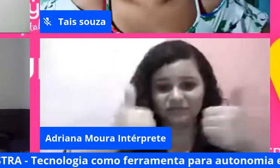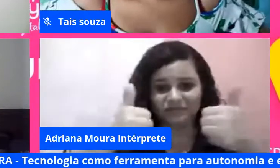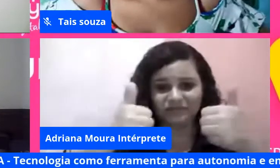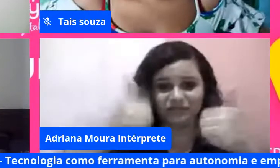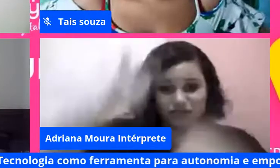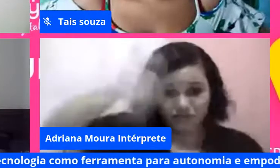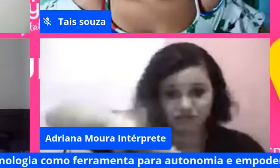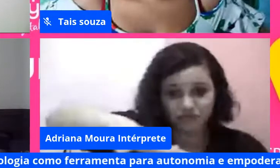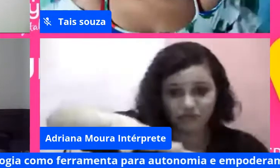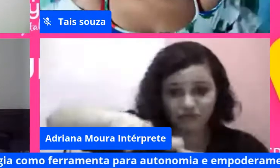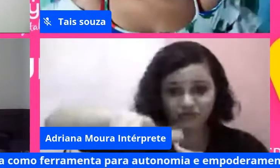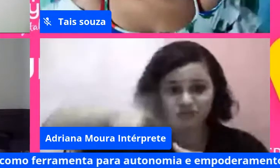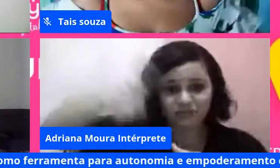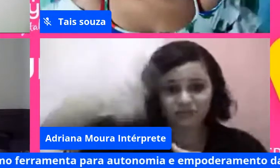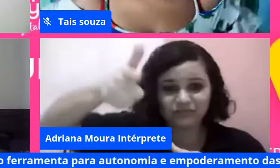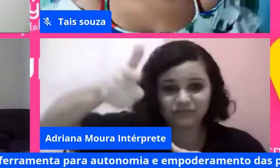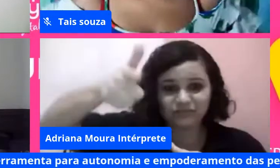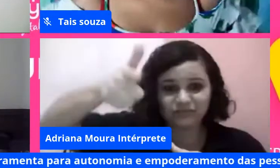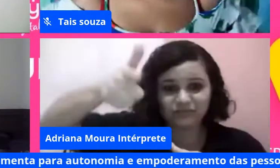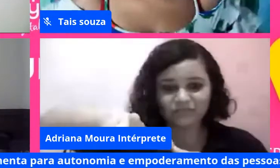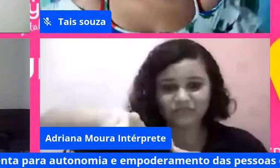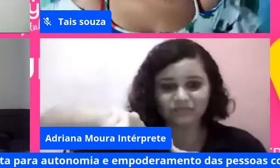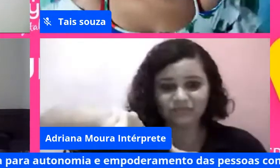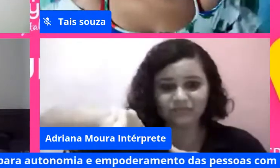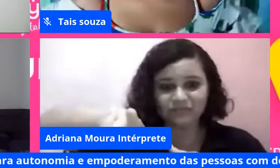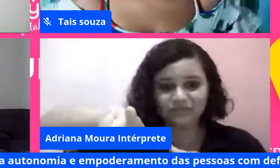Obrigado, André. Adriana.